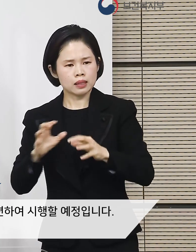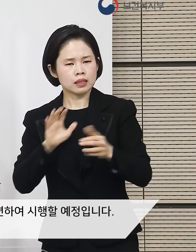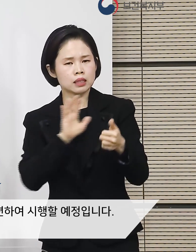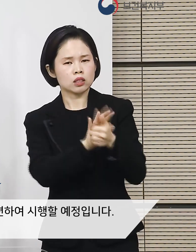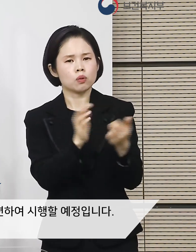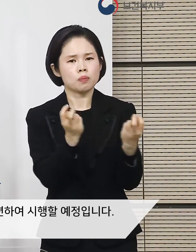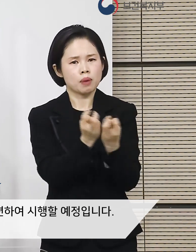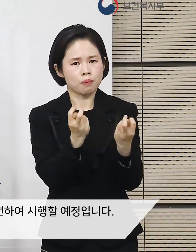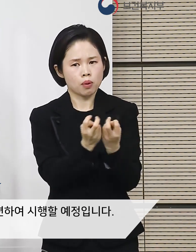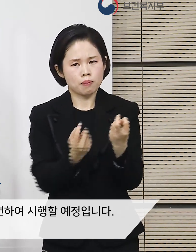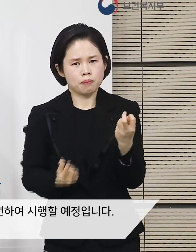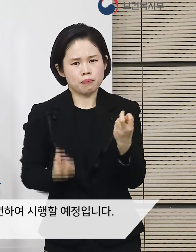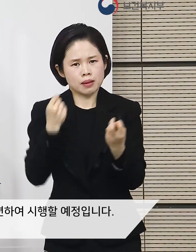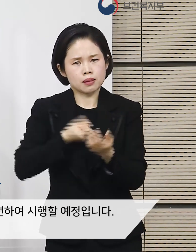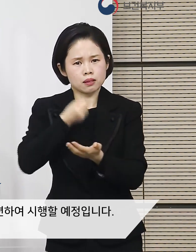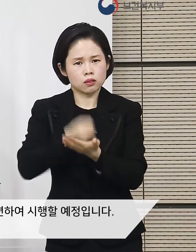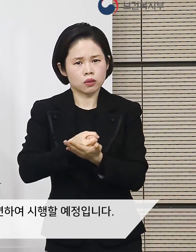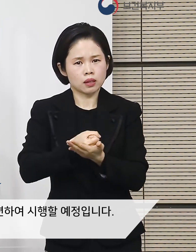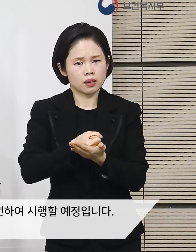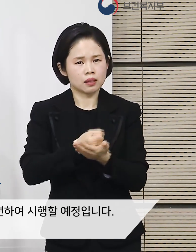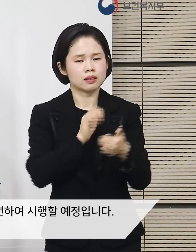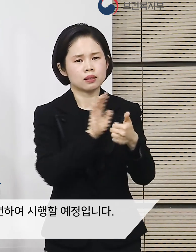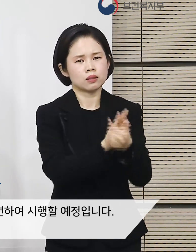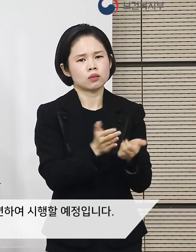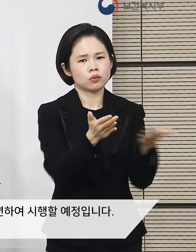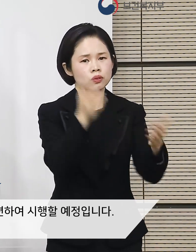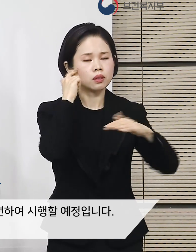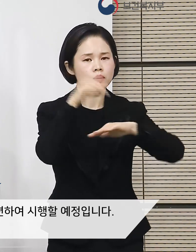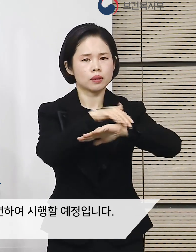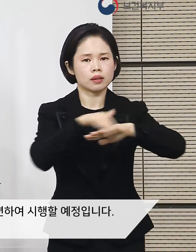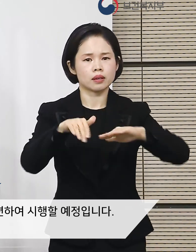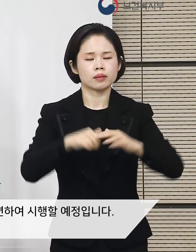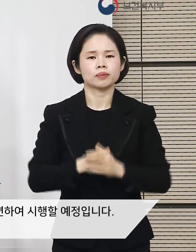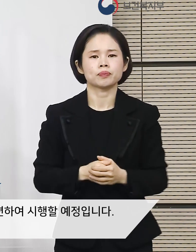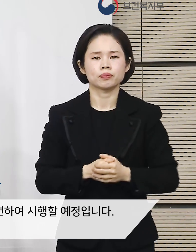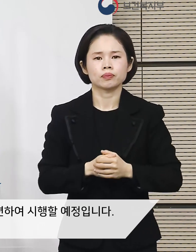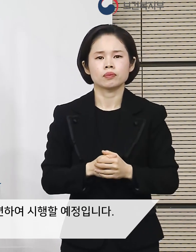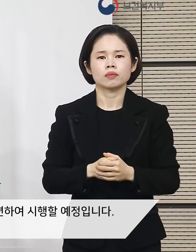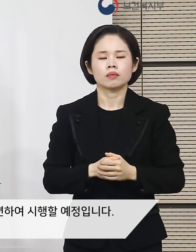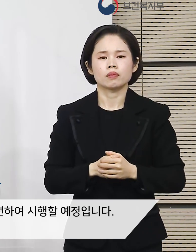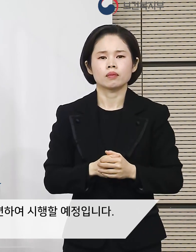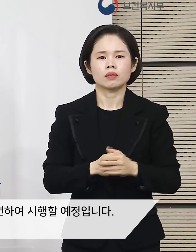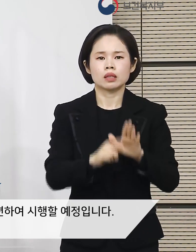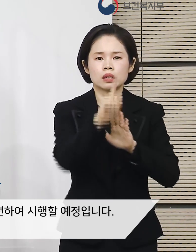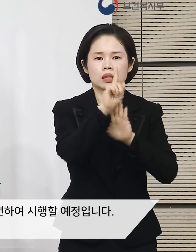함께 지원 방안을 조속히 마련하여 시행할 예정입니다.